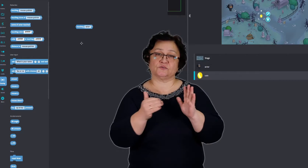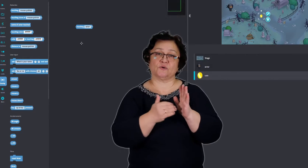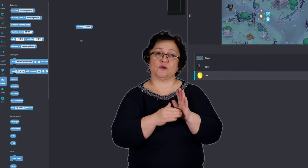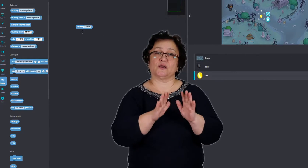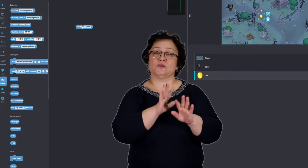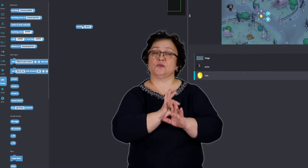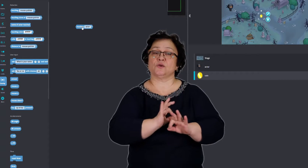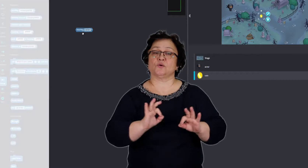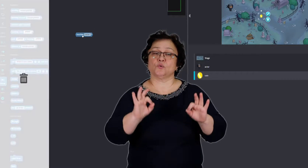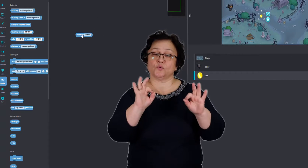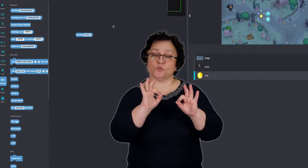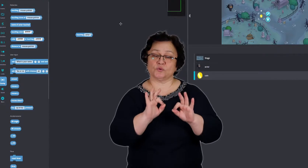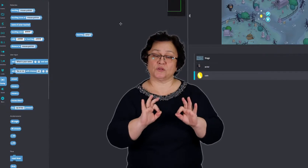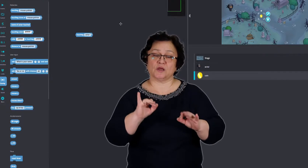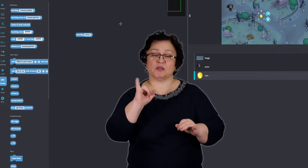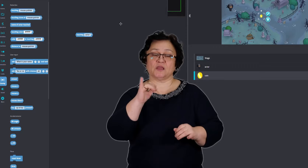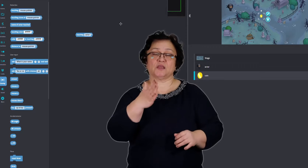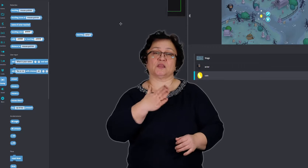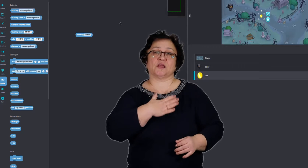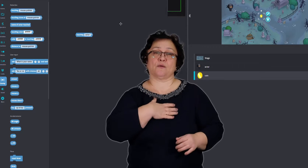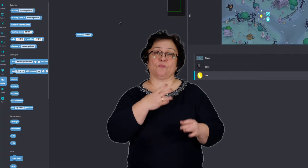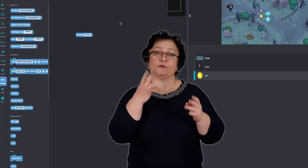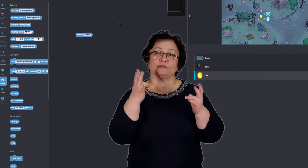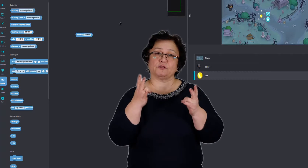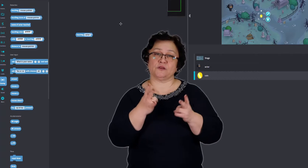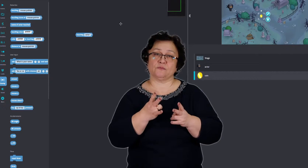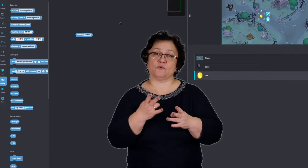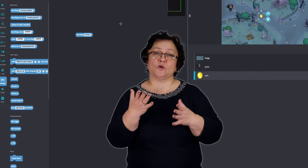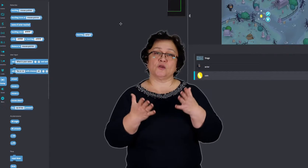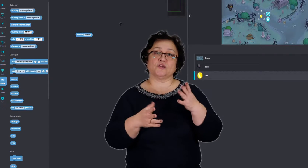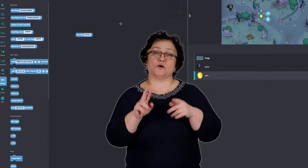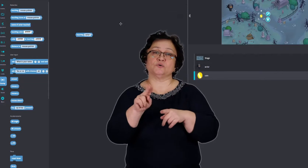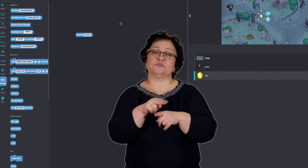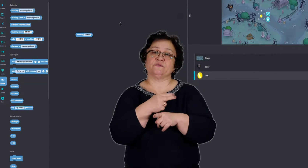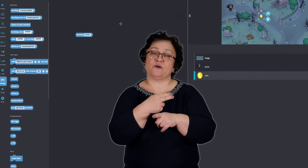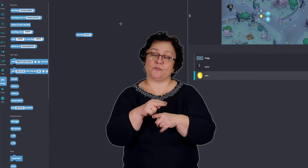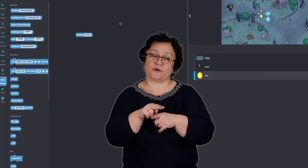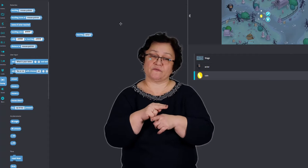нікуди. І нам треба якось це виправити.